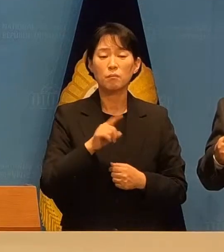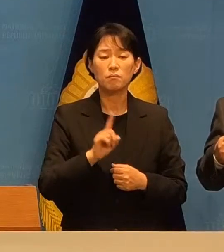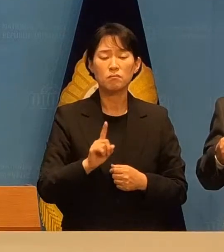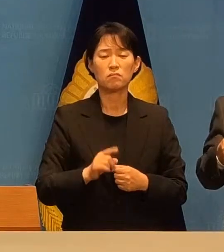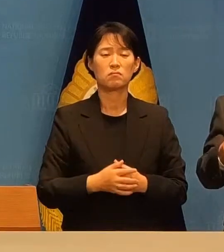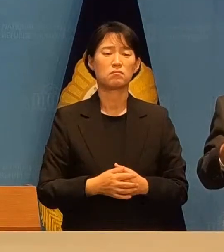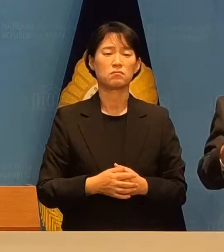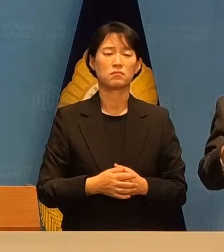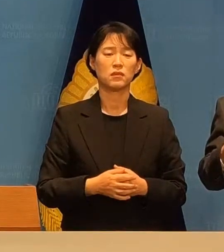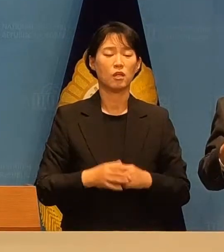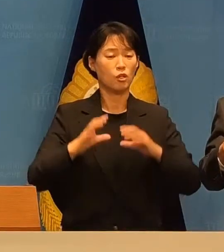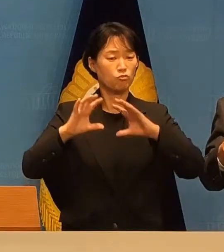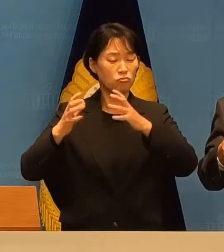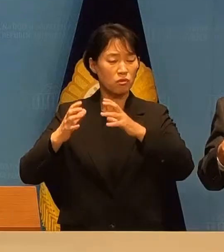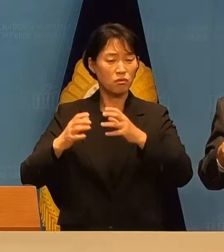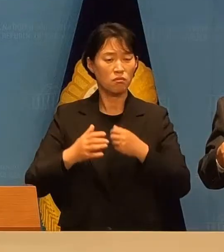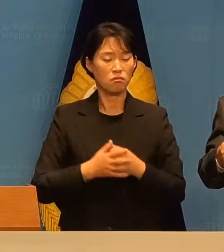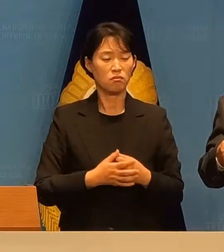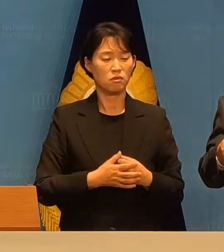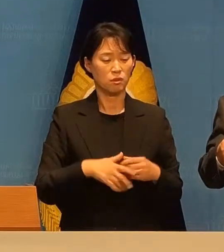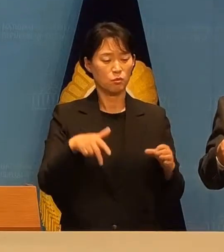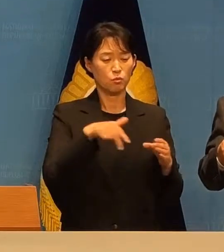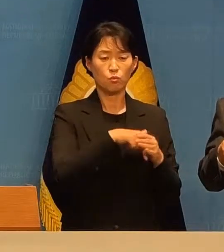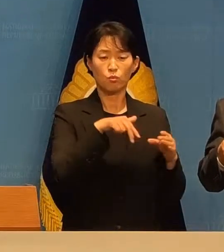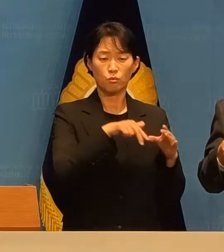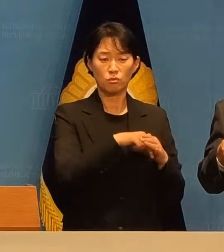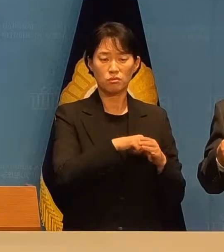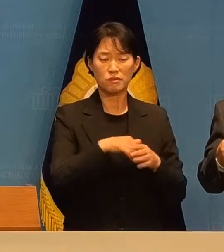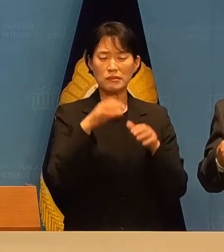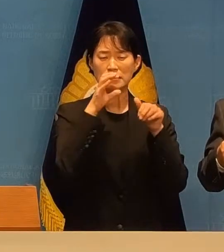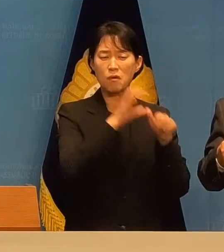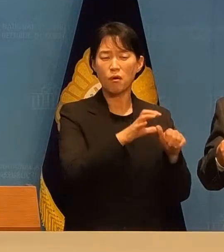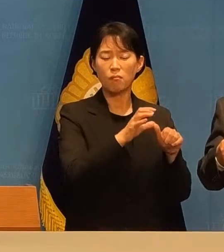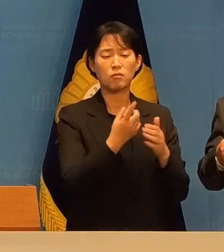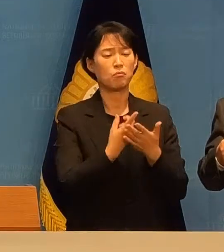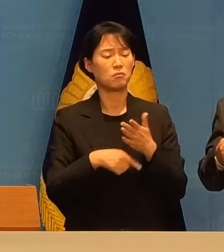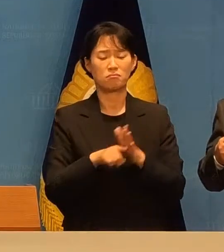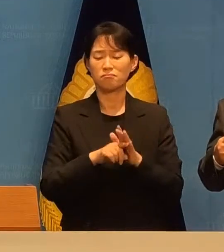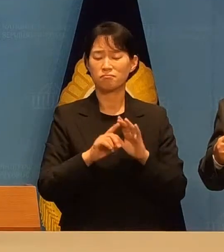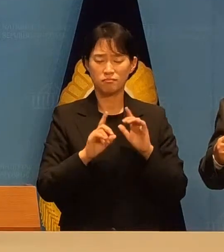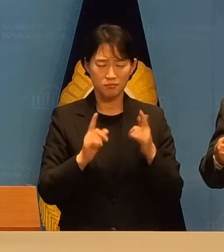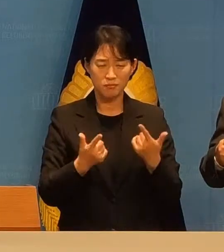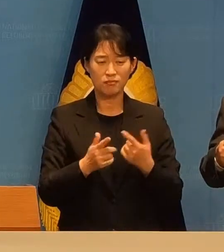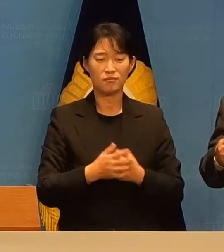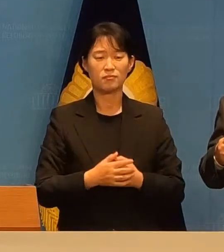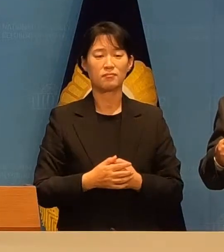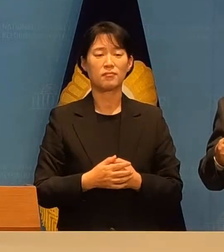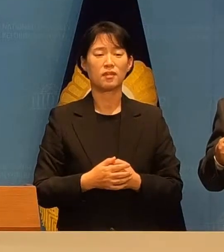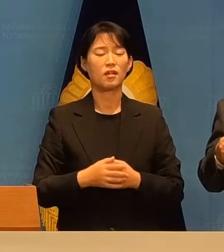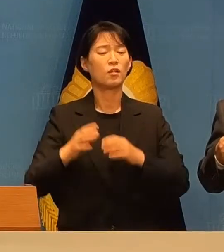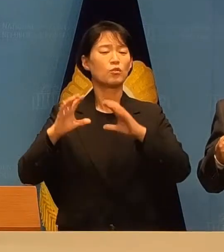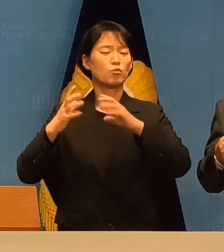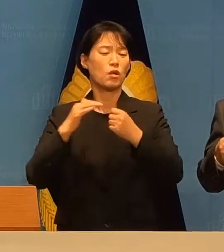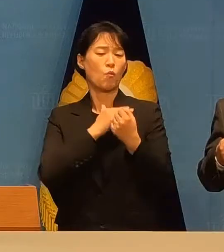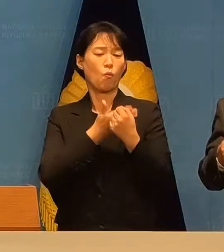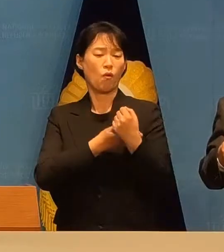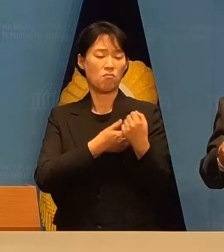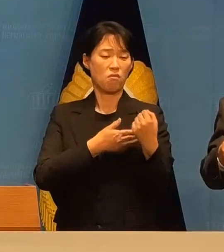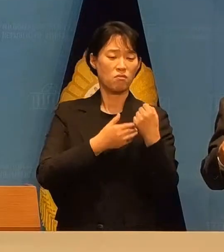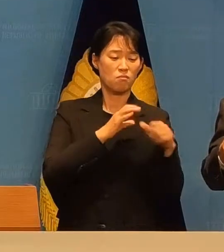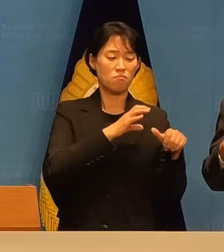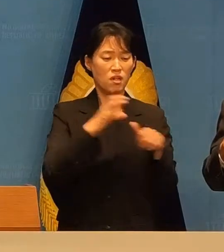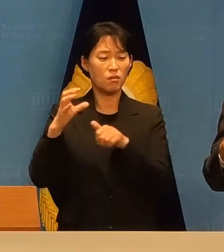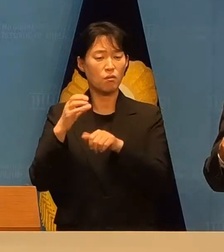조항은 국가가 종교를 억압하기 위해서가 아니라 국가 권력을